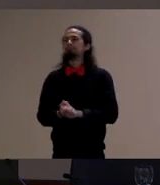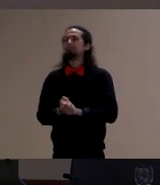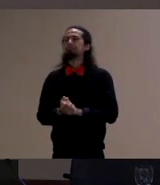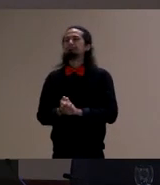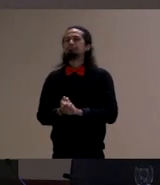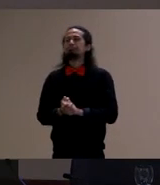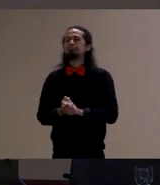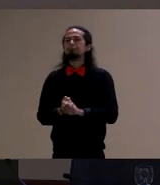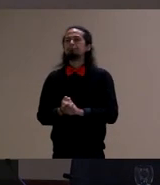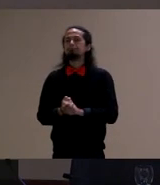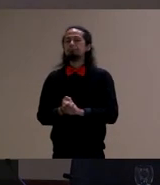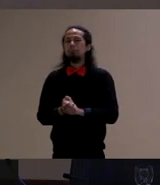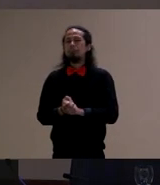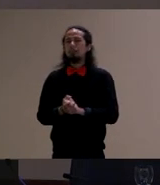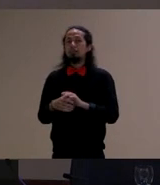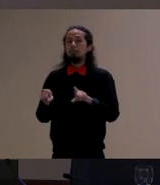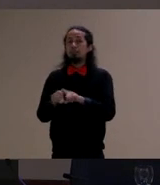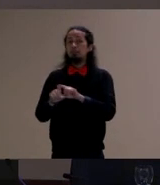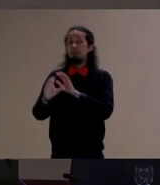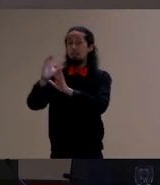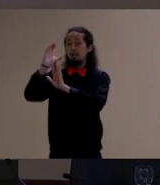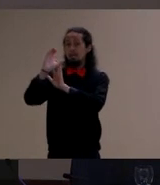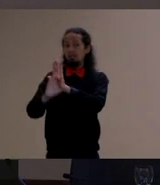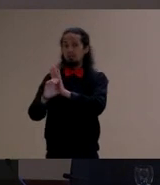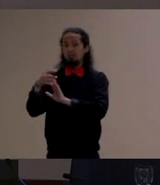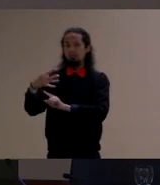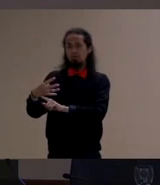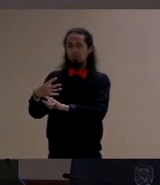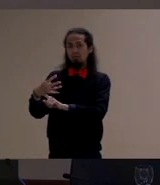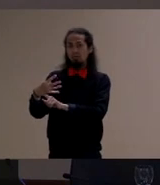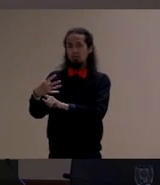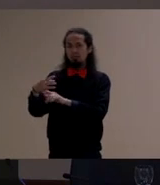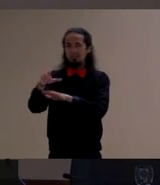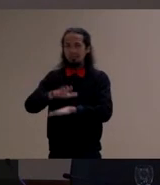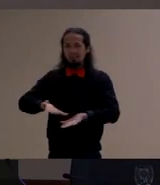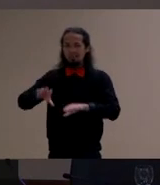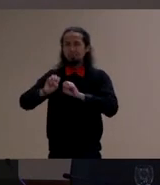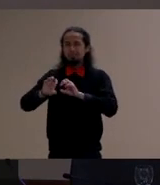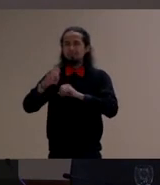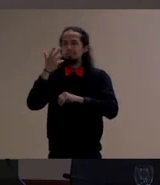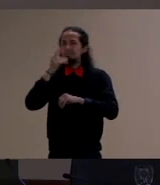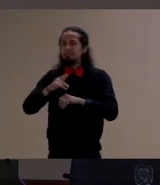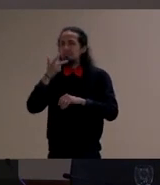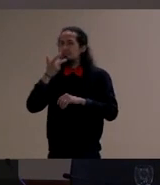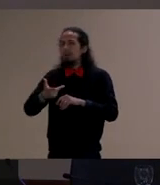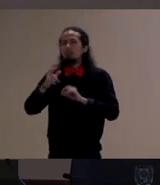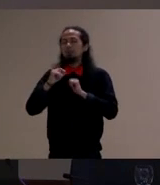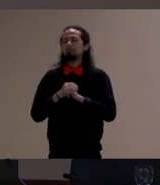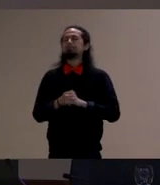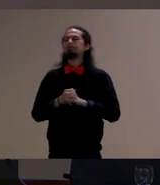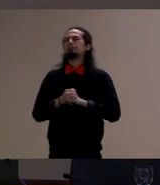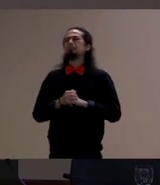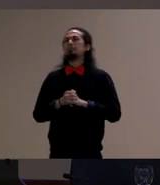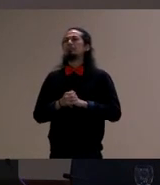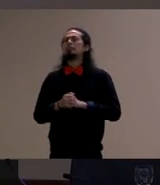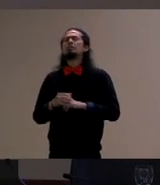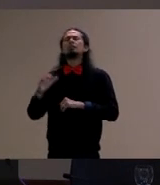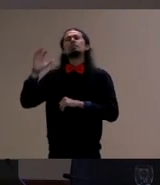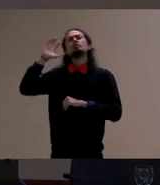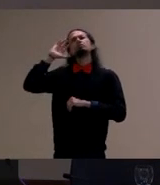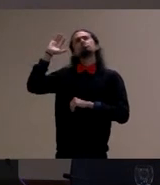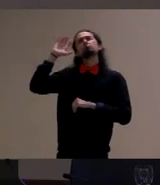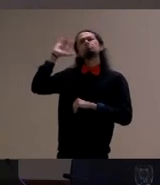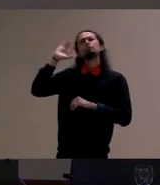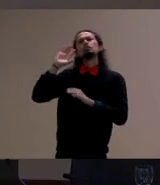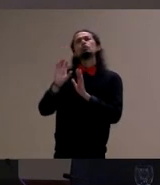e no capítulo 4 da bncc na educação infantil diz o artigo 10 Considerando o conceito de